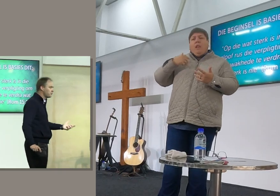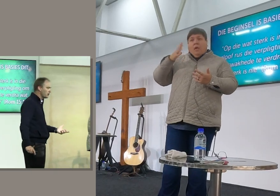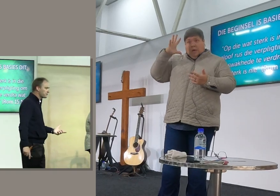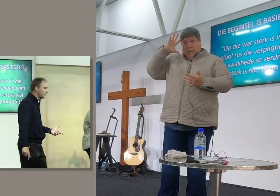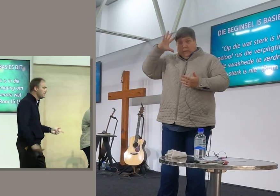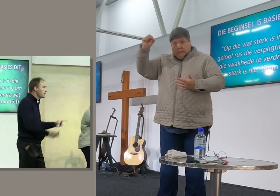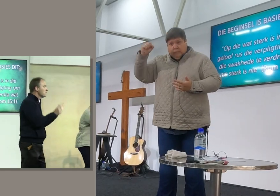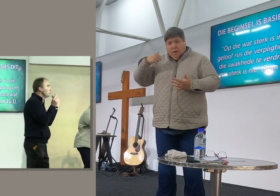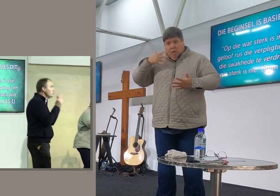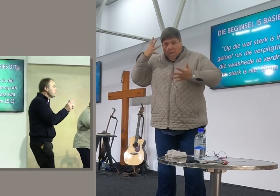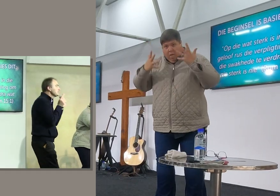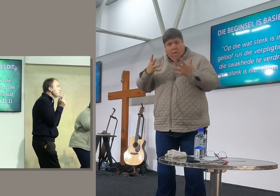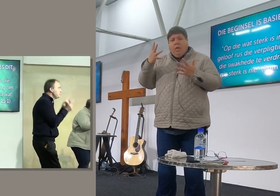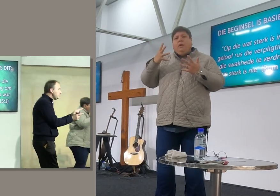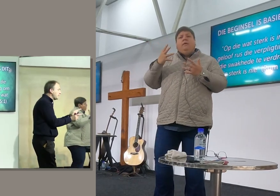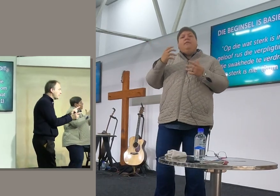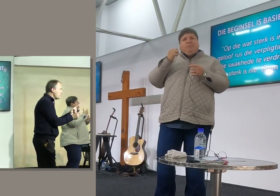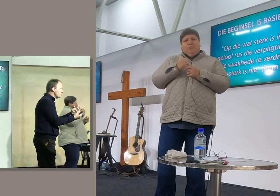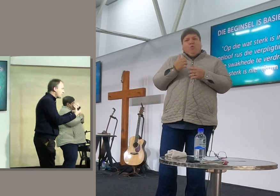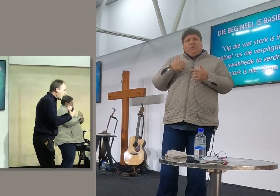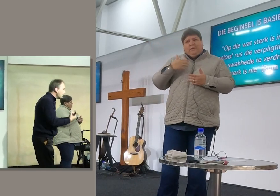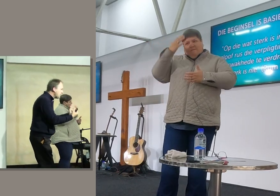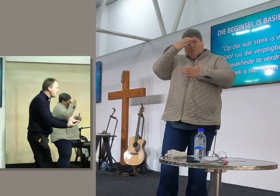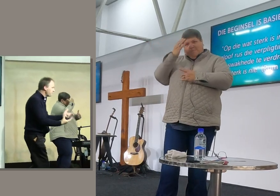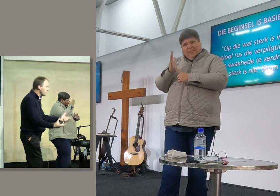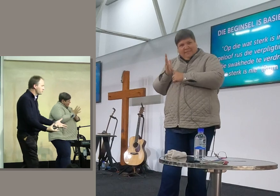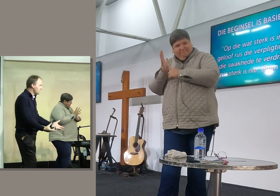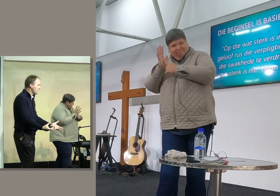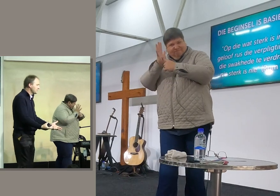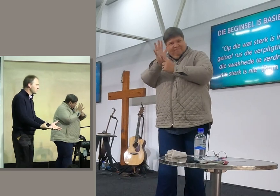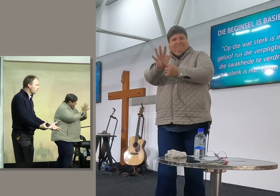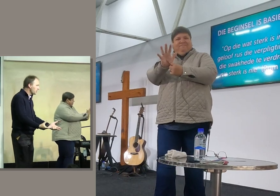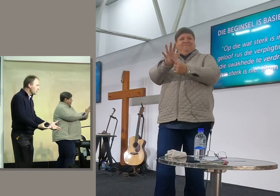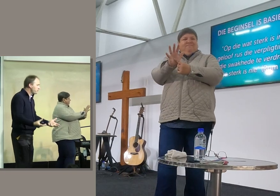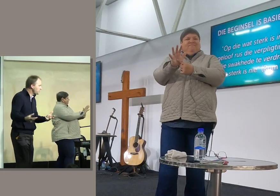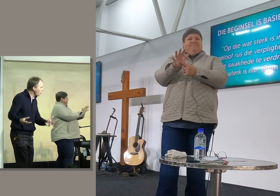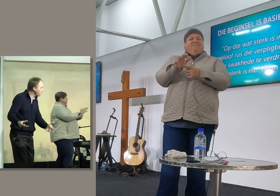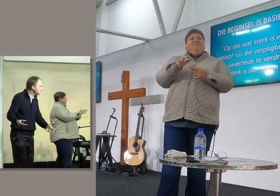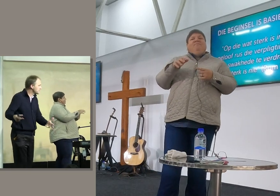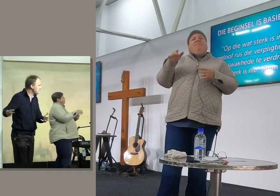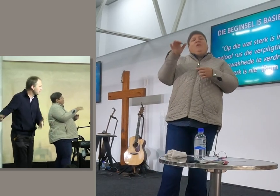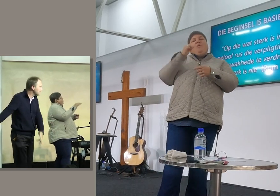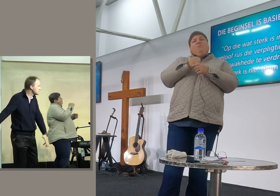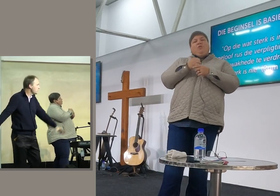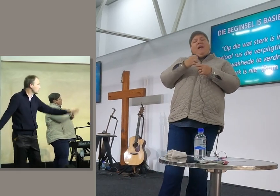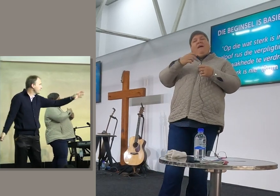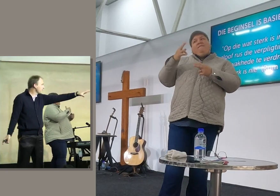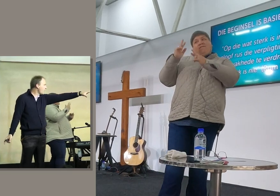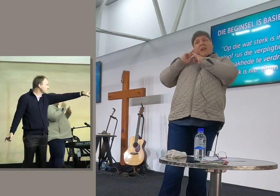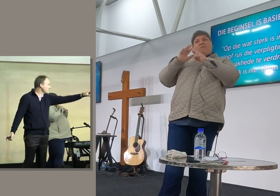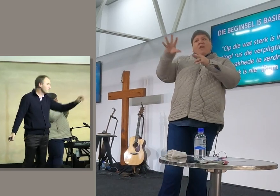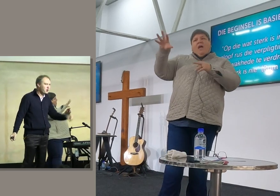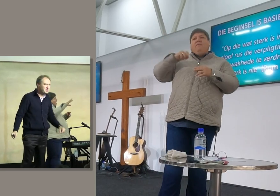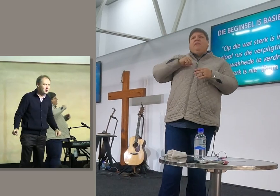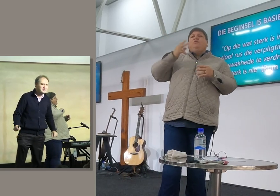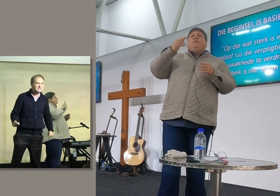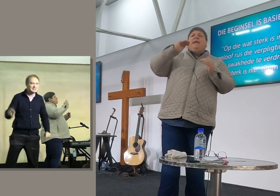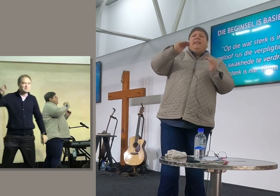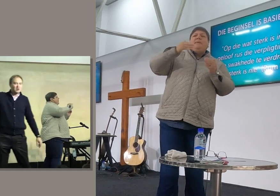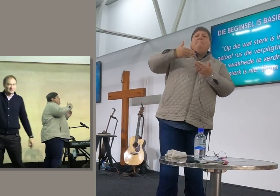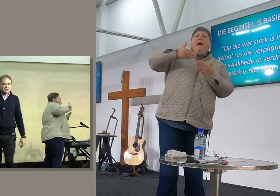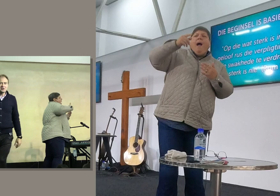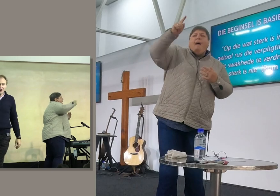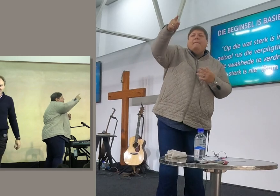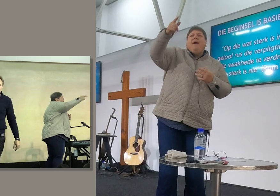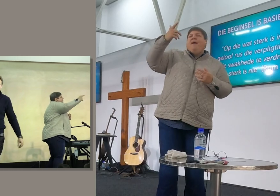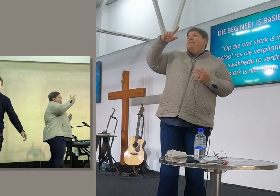verantwoordelikheid aanvaar vir hulle, maar hoeveel te meer moet ek en jy nie verantwoordelikheid aanvaar vir die jong mense en die kinders, daai wat daar agter in die babakamer sit,